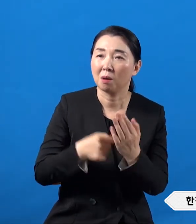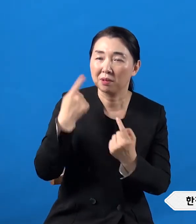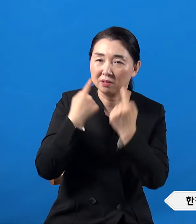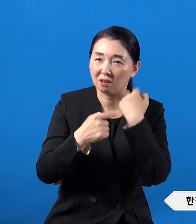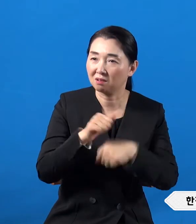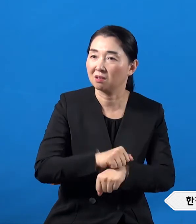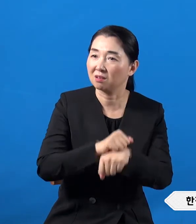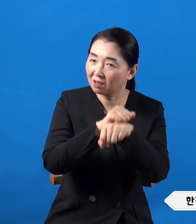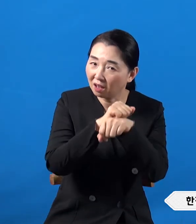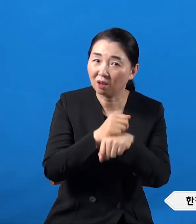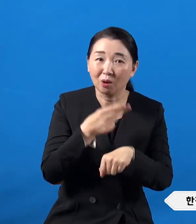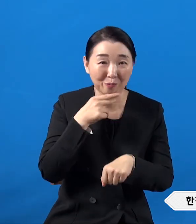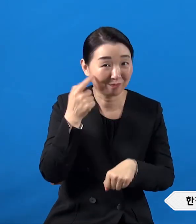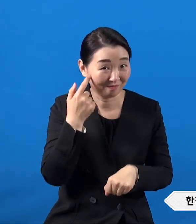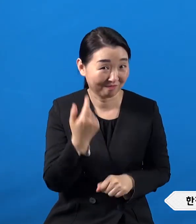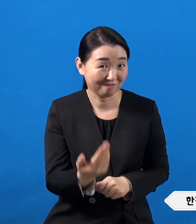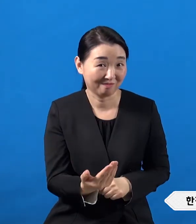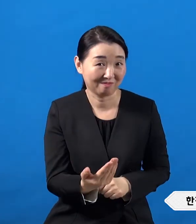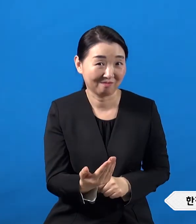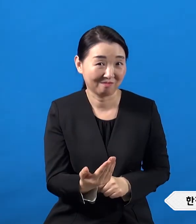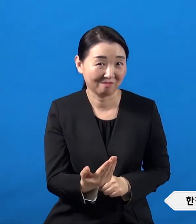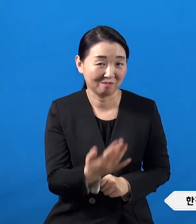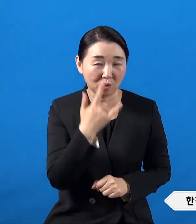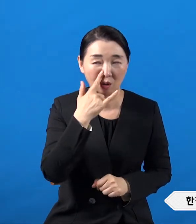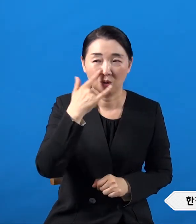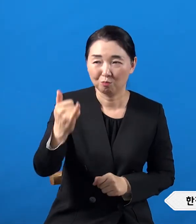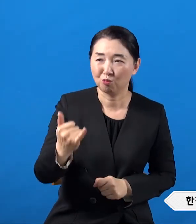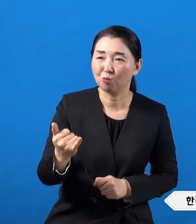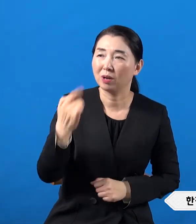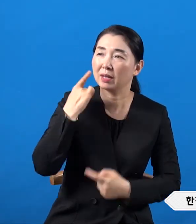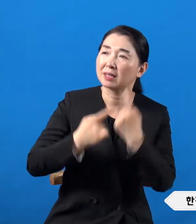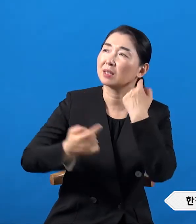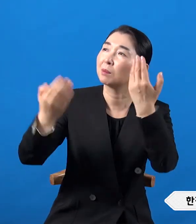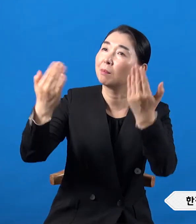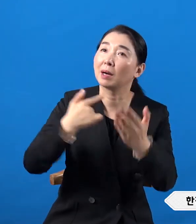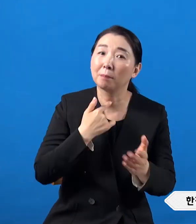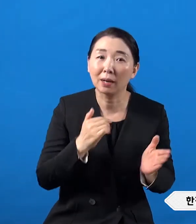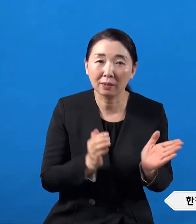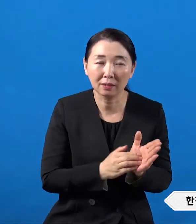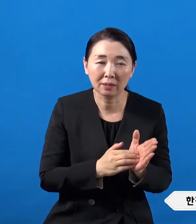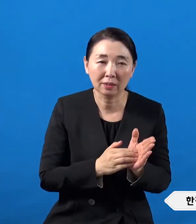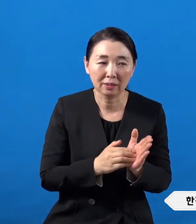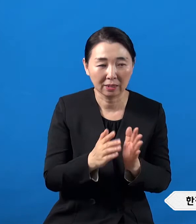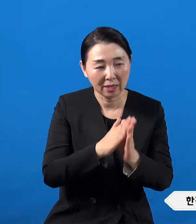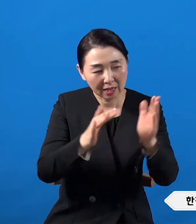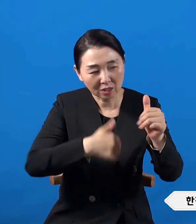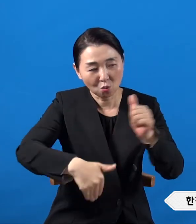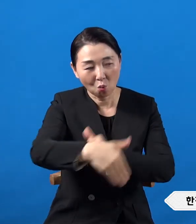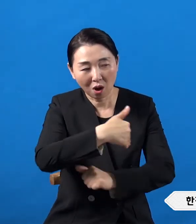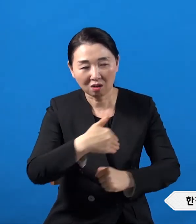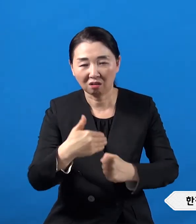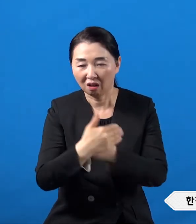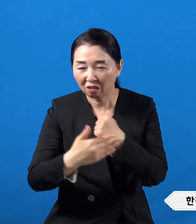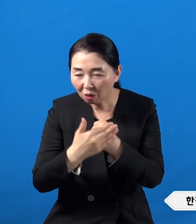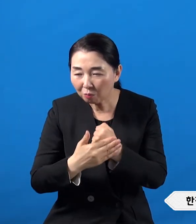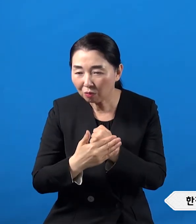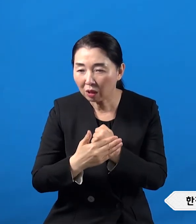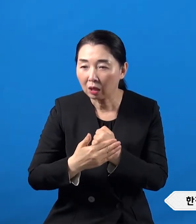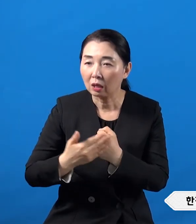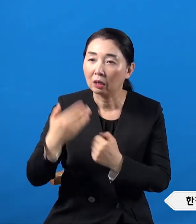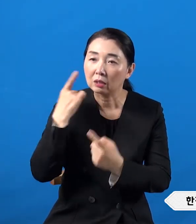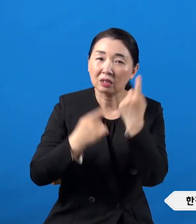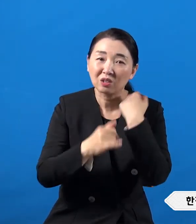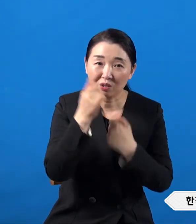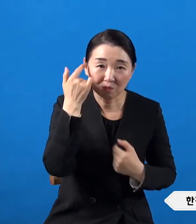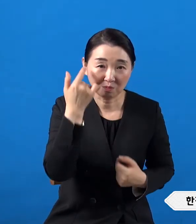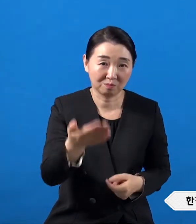쌓인 그런 상처가 없습니까? 부모에게서 받은 상처, 가정 환경으로부터 받은